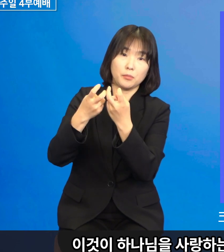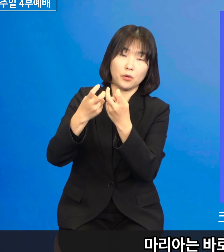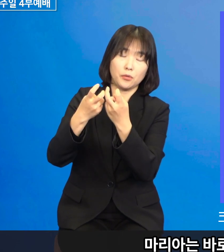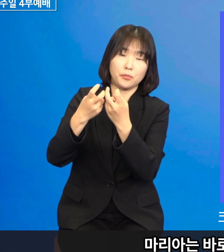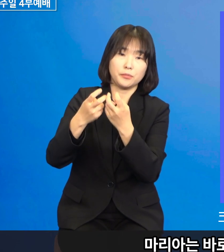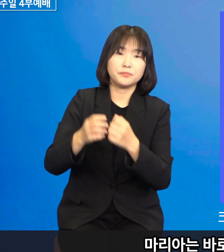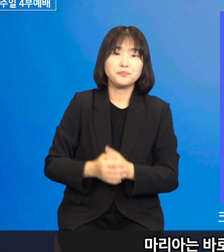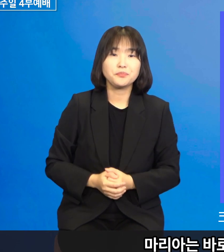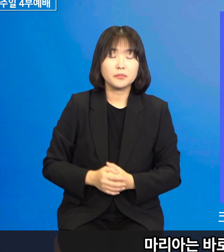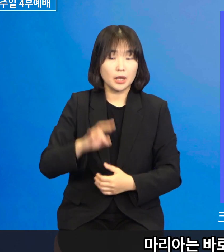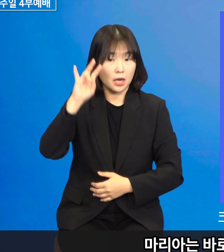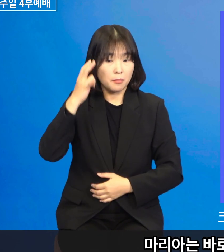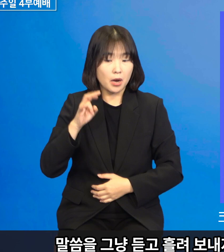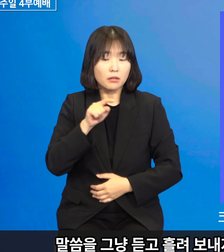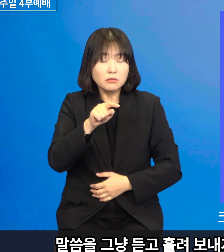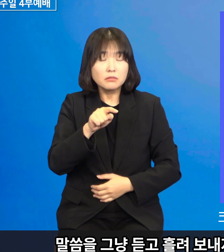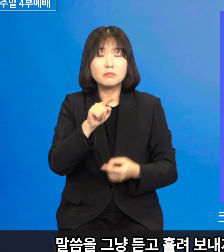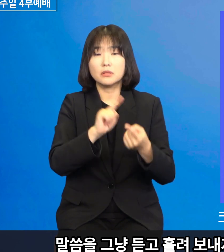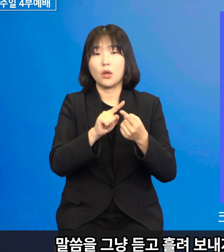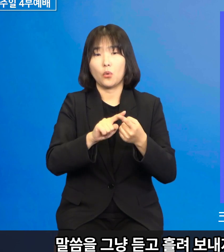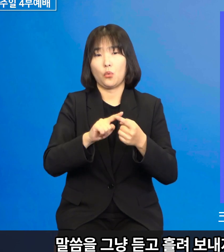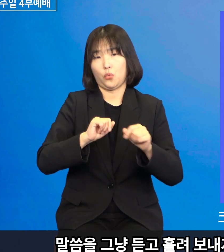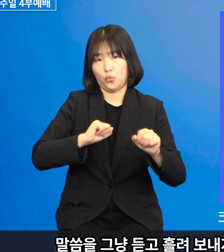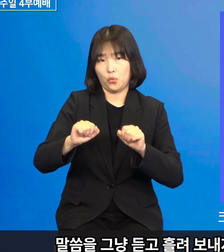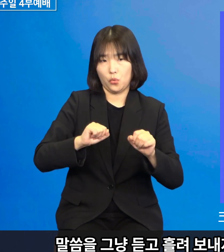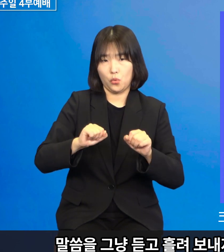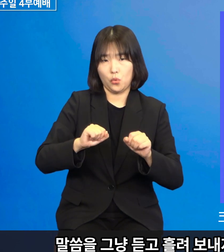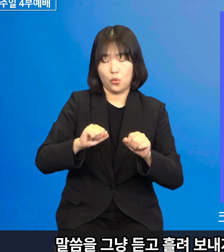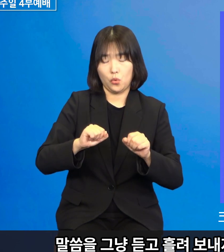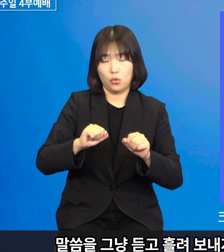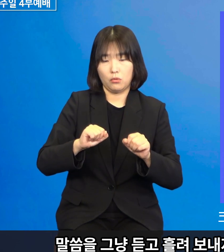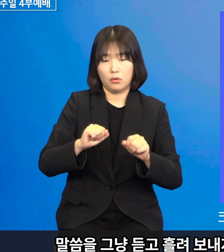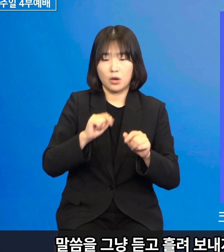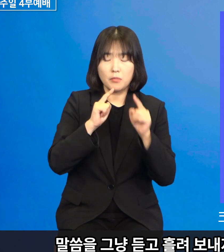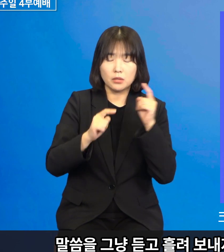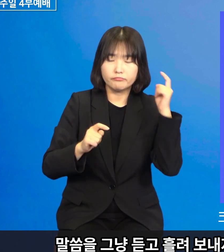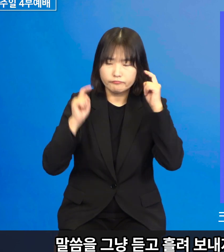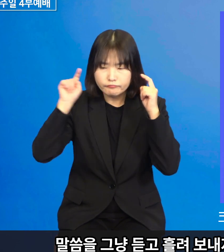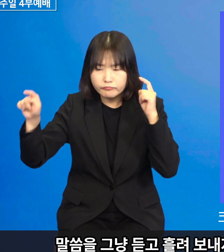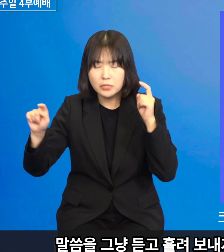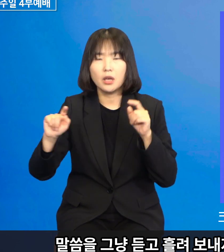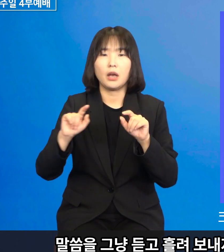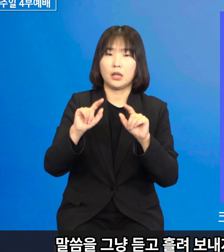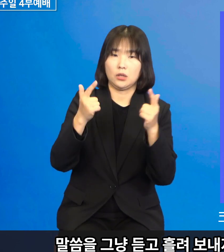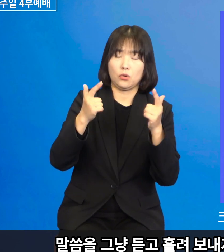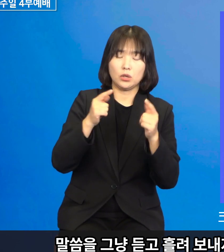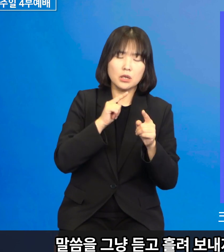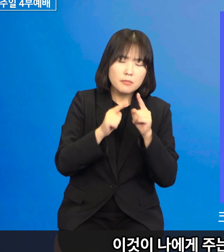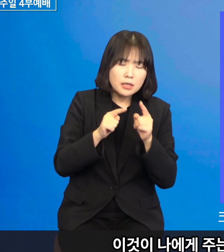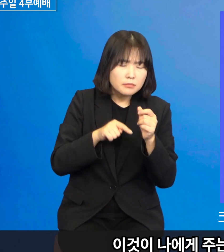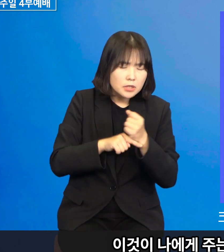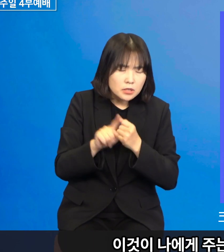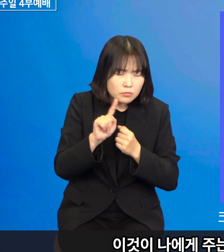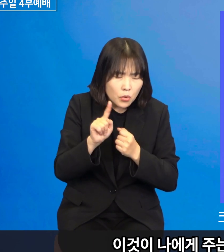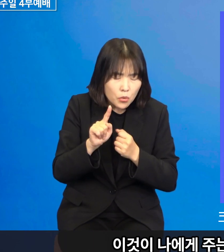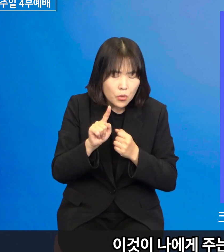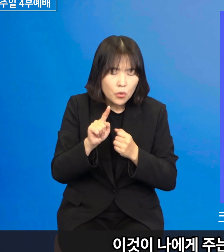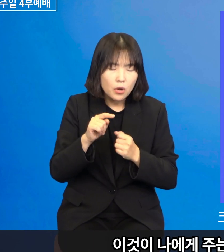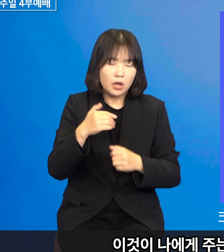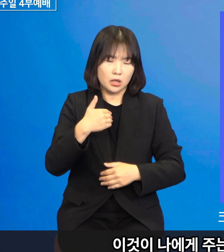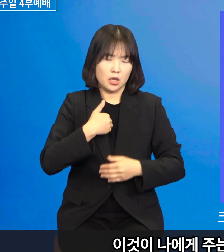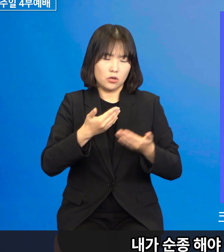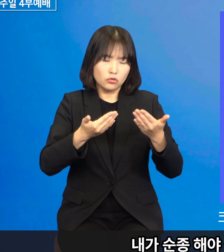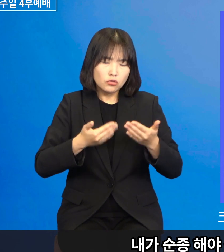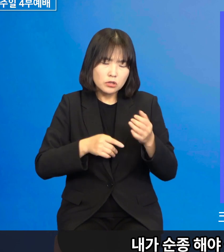것인데, 마리아는 바로 그걸 한 거예요. 말씀을 그냥 듣고 흘려보내지 않고 이 말씀이 무슨 뜻일까? 이것이 나에게 주는